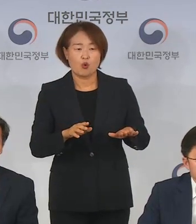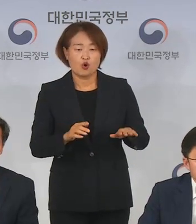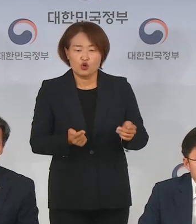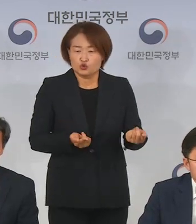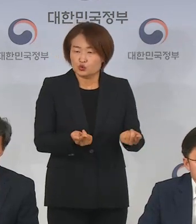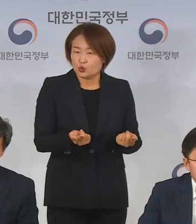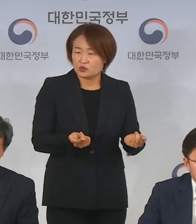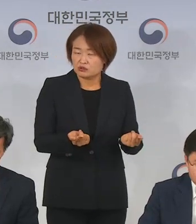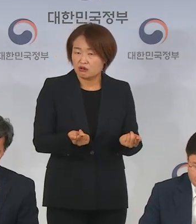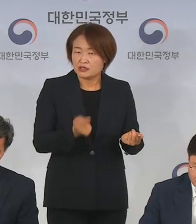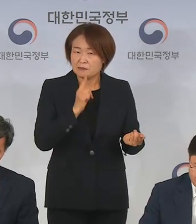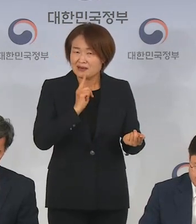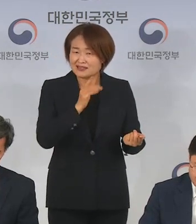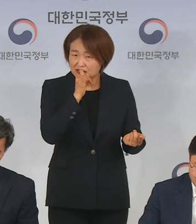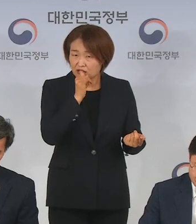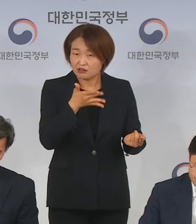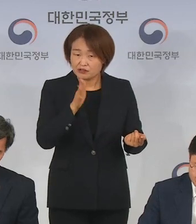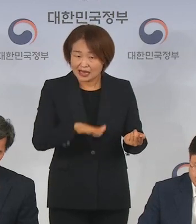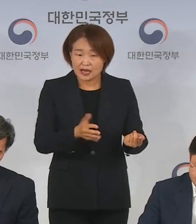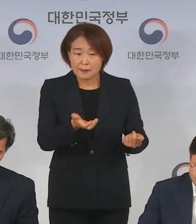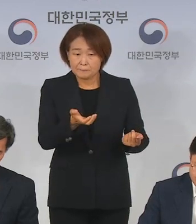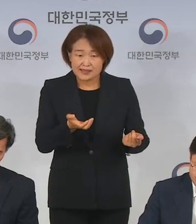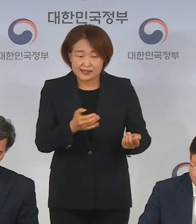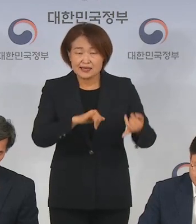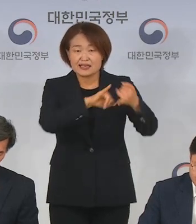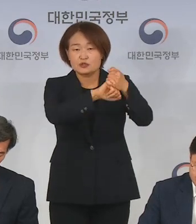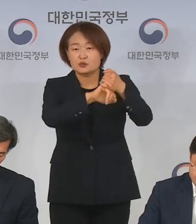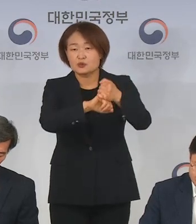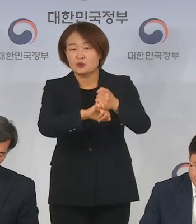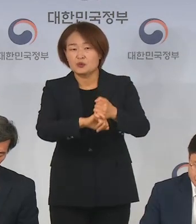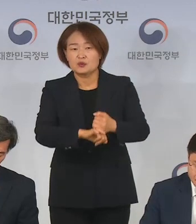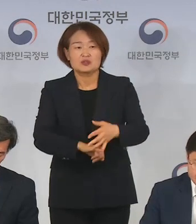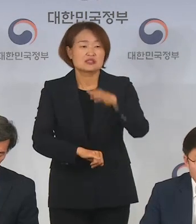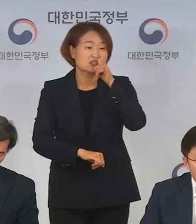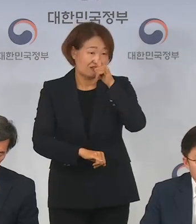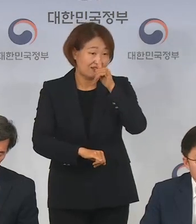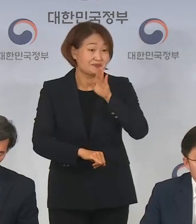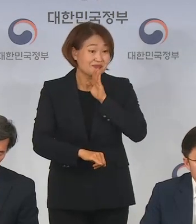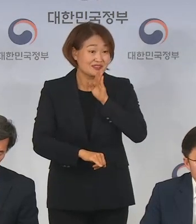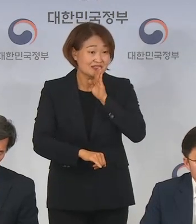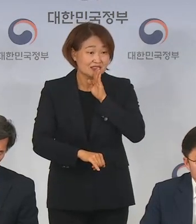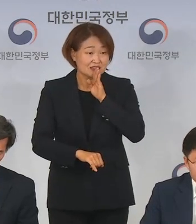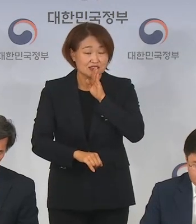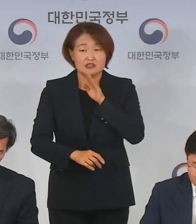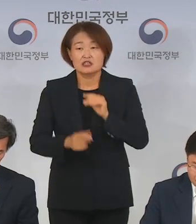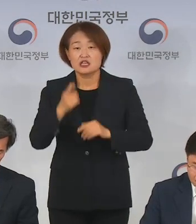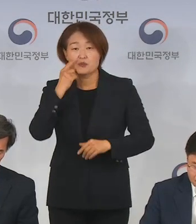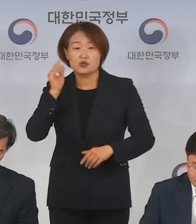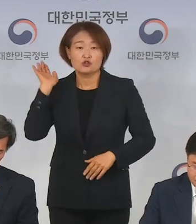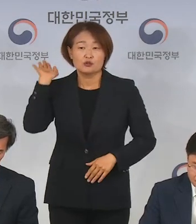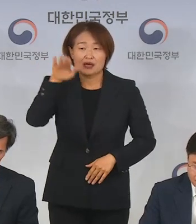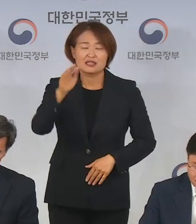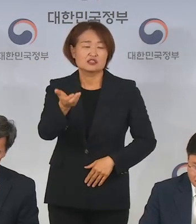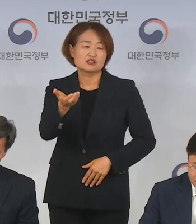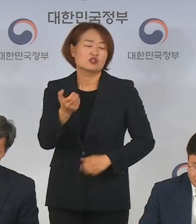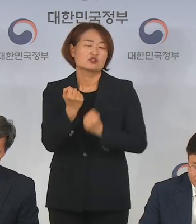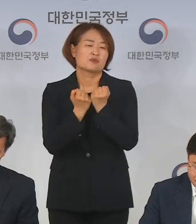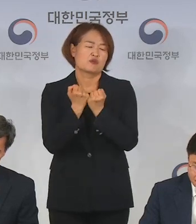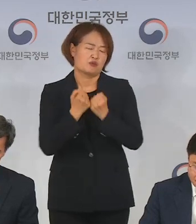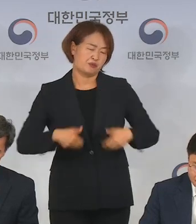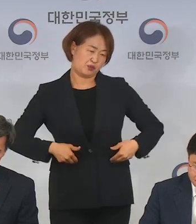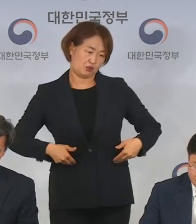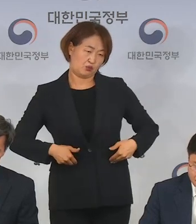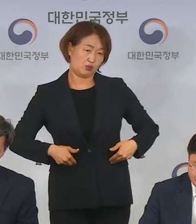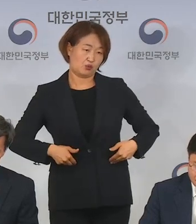하셨는데 미리 약속된 점검이 가능한 부분이 있으면은 출발하시기 전에 말씀해 주셨으면 좋겠고요.